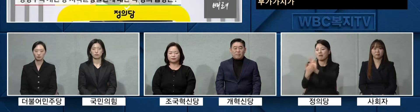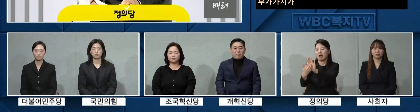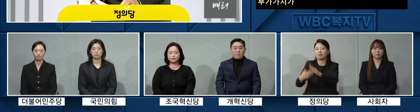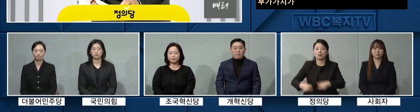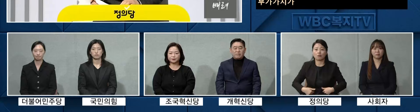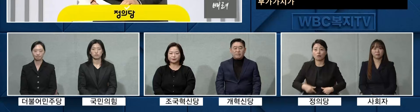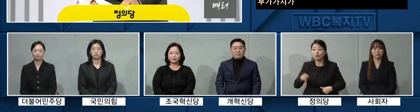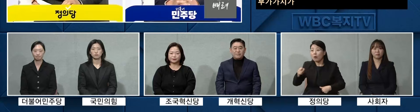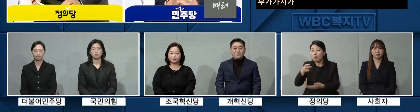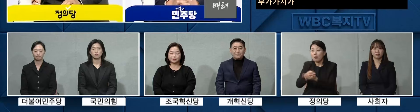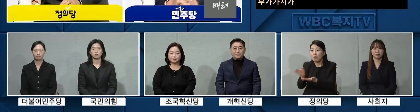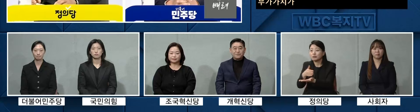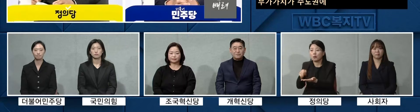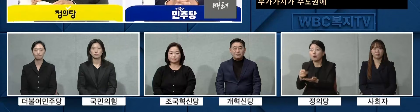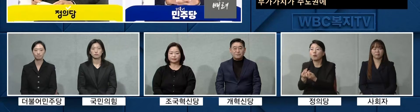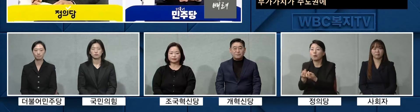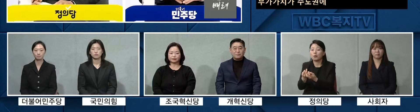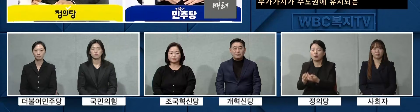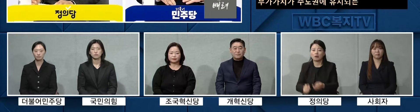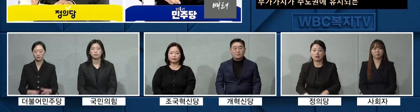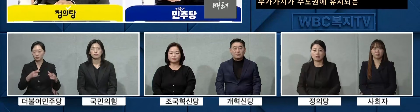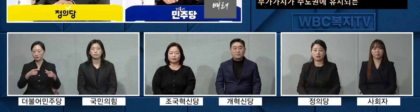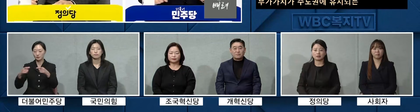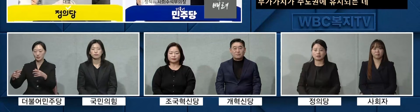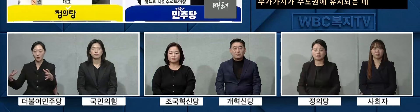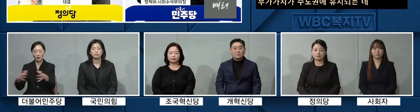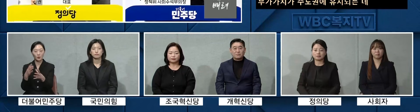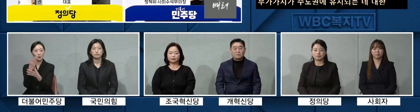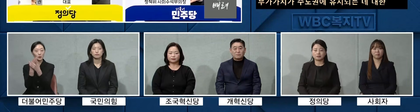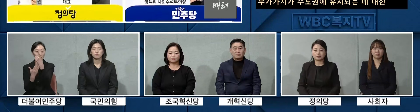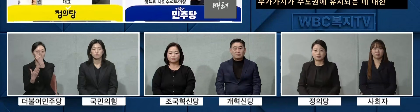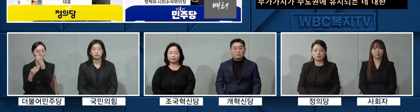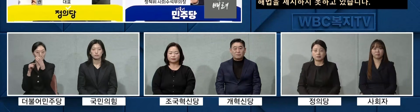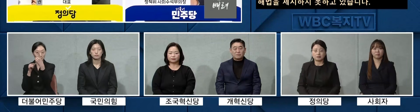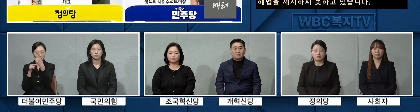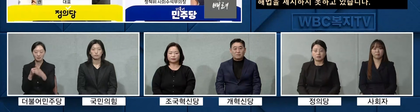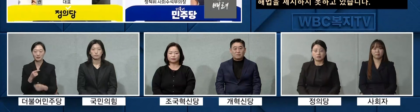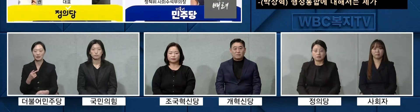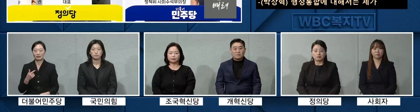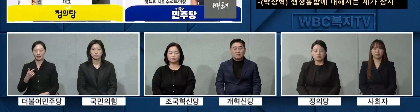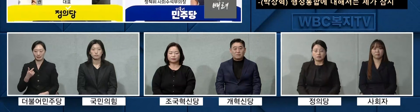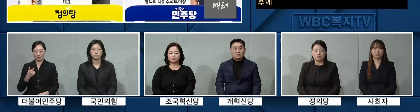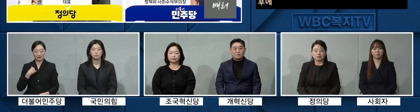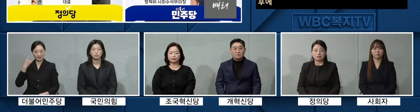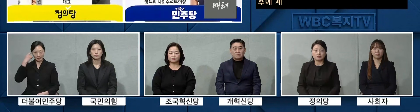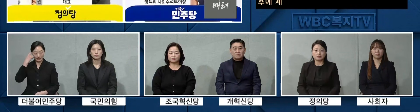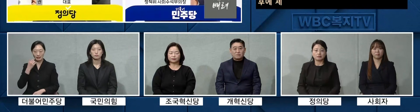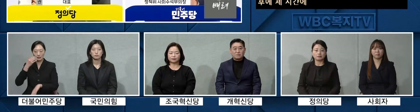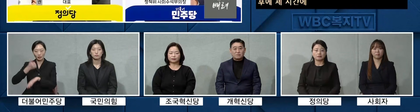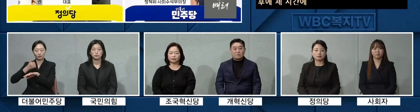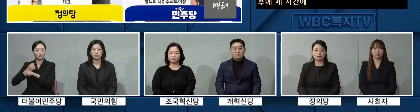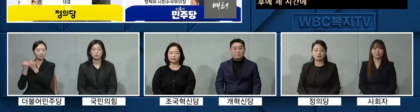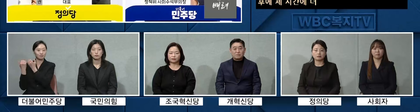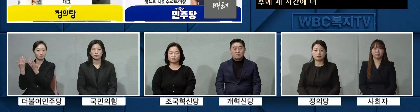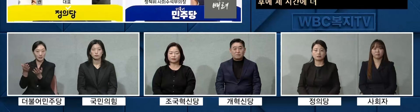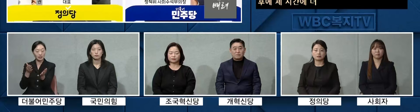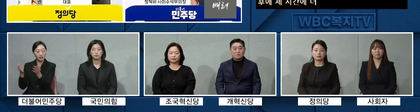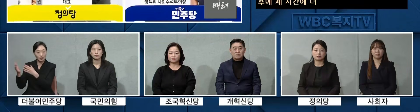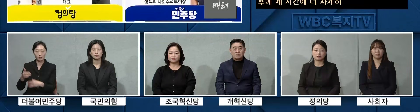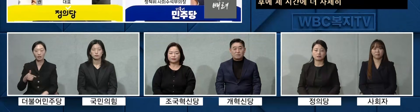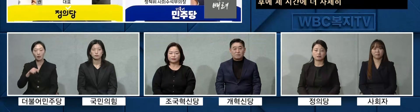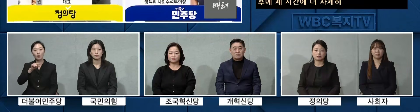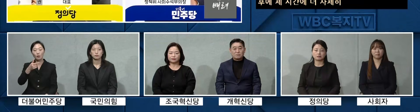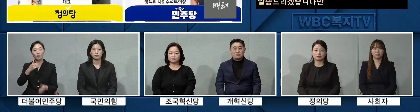생각하십니까? 예, 뭐 행정통합에 대해서는 제가 잠시 후에 제 시간에 더 자세히 말씀드리겠습니다만 권영국 대표님께서